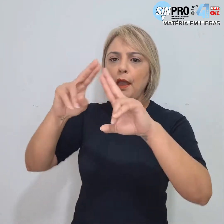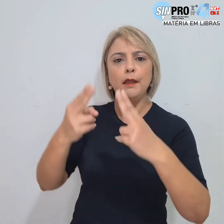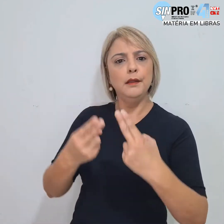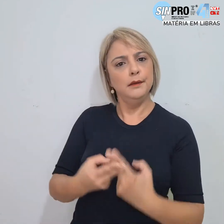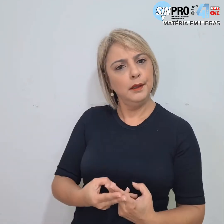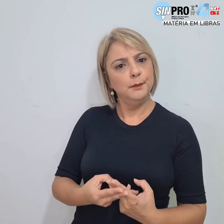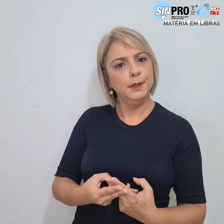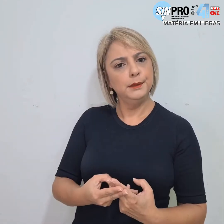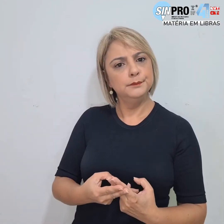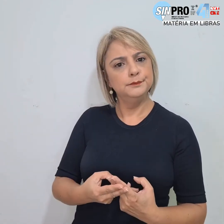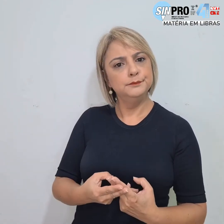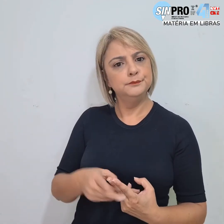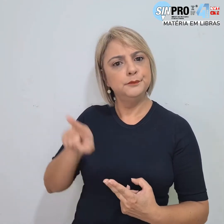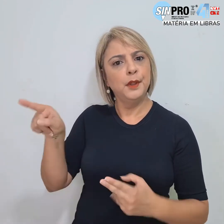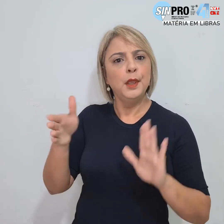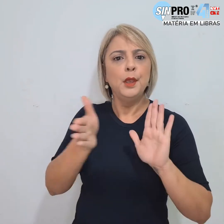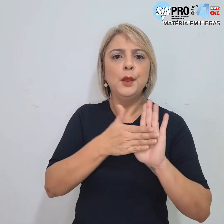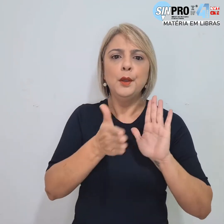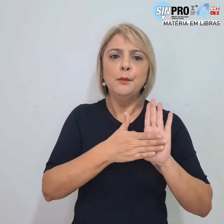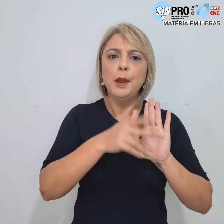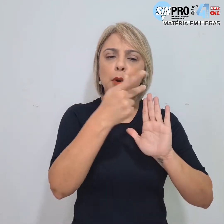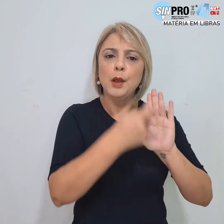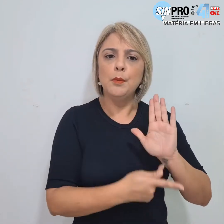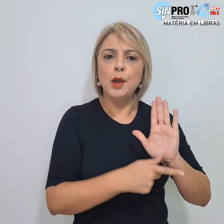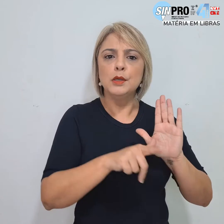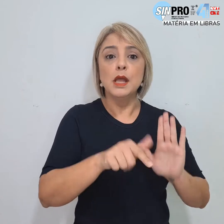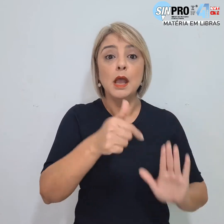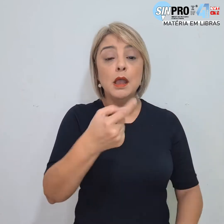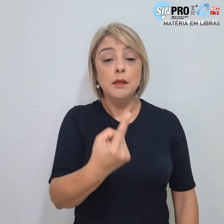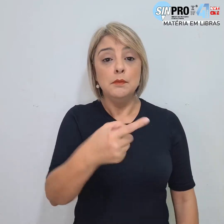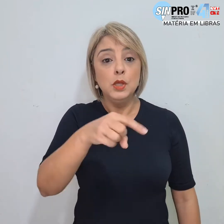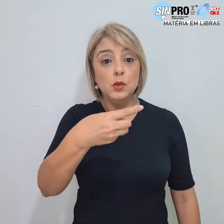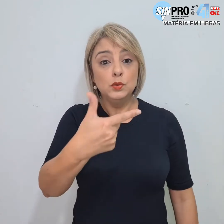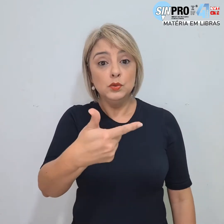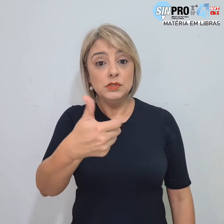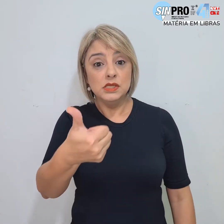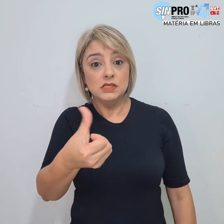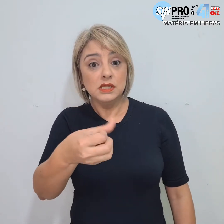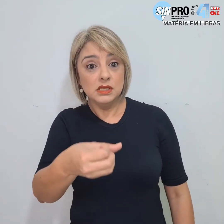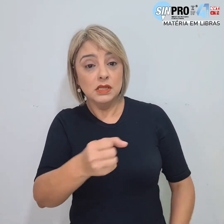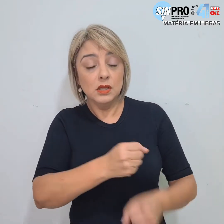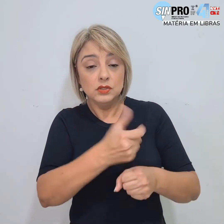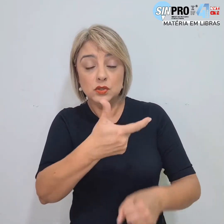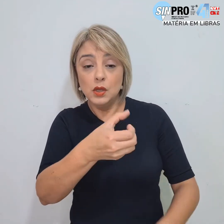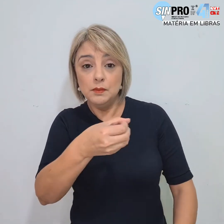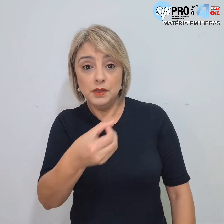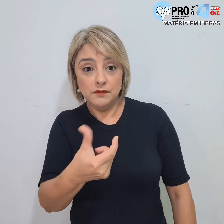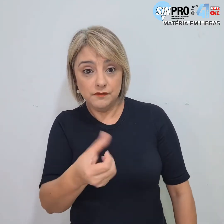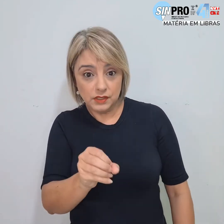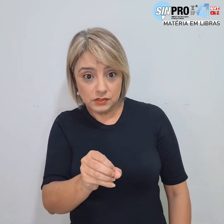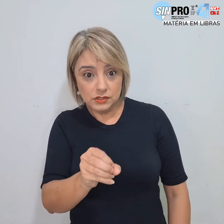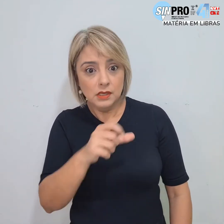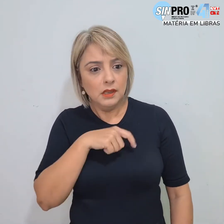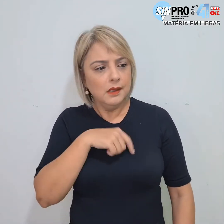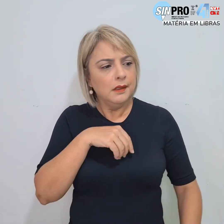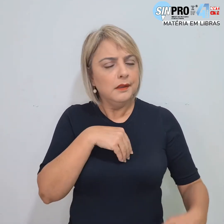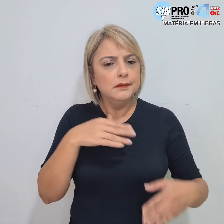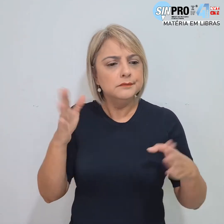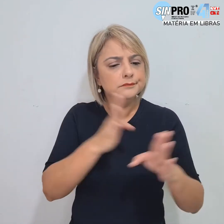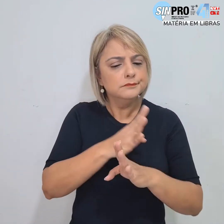Legislativa o projeto de lei número 1268 de 2020, que tramita em caráter de